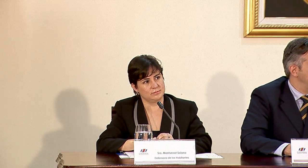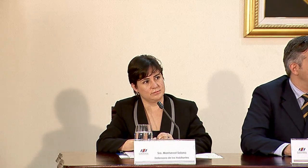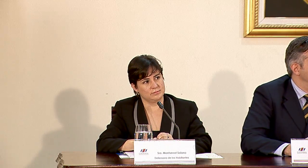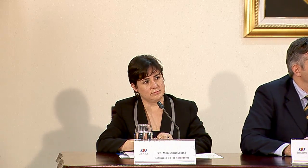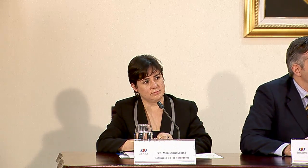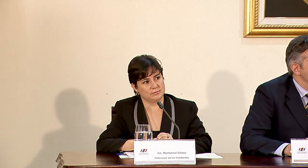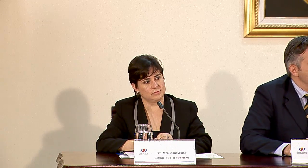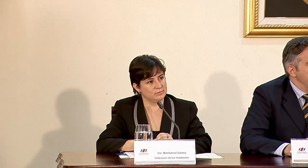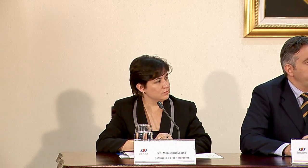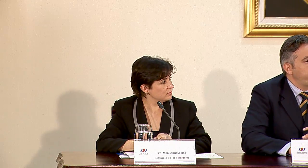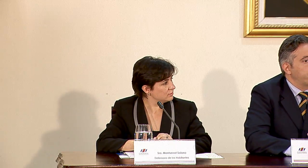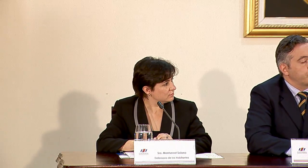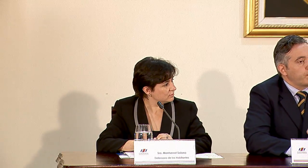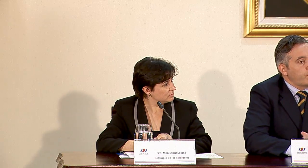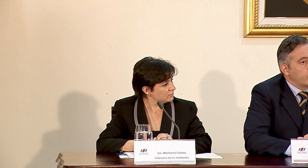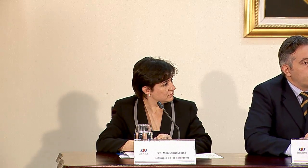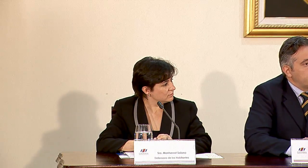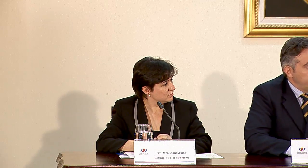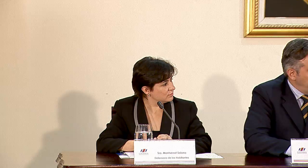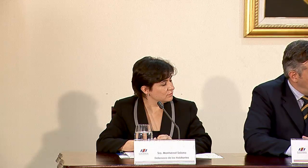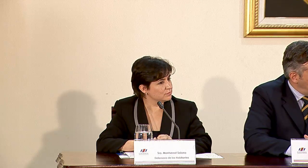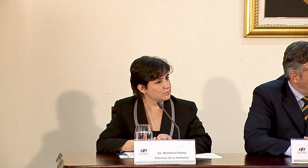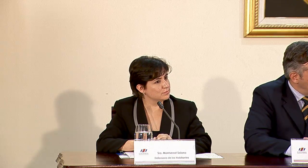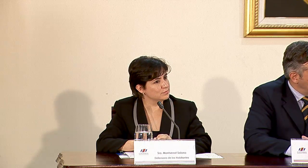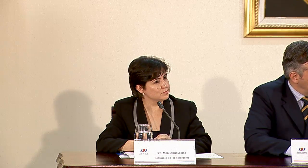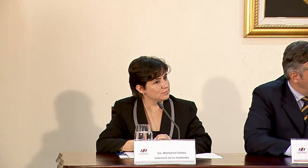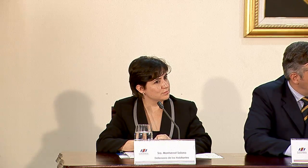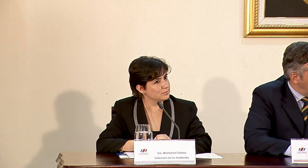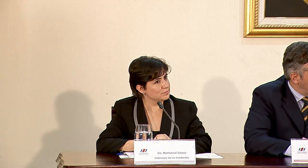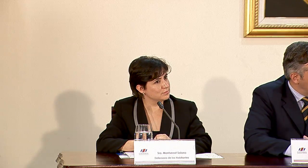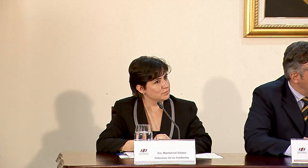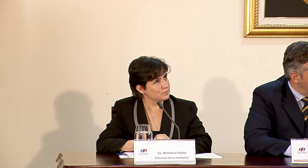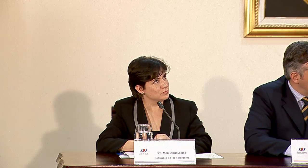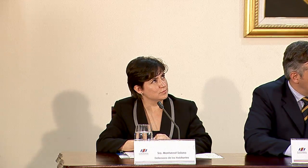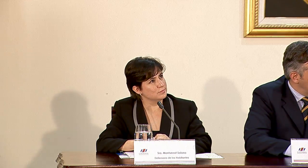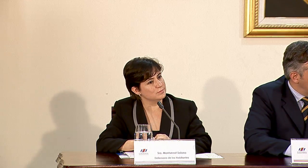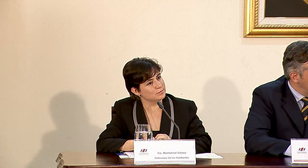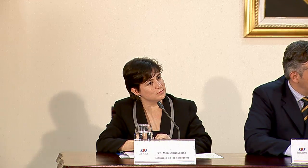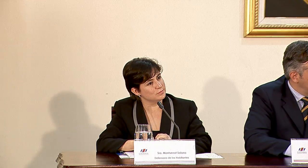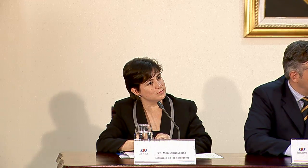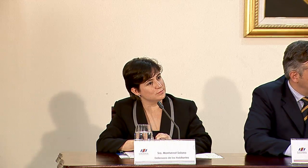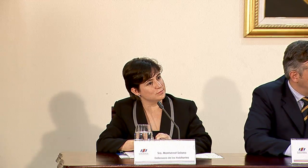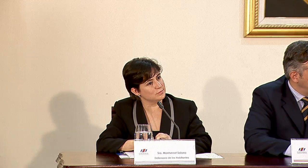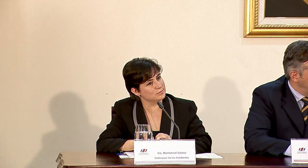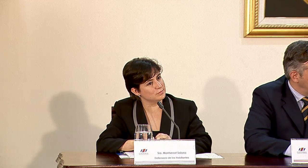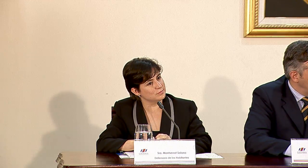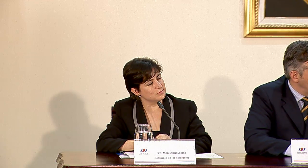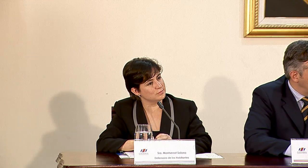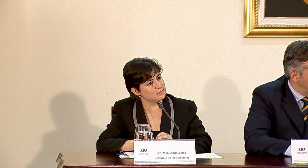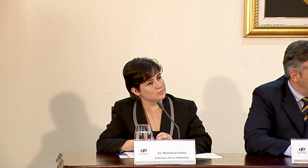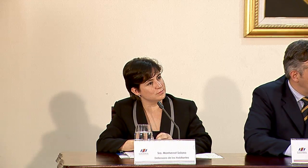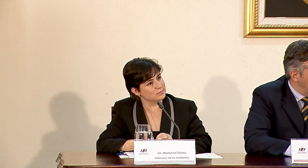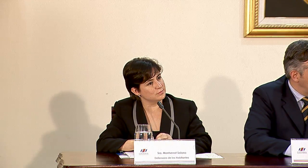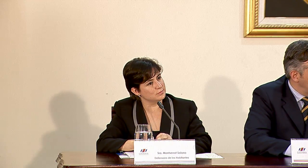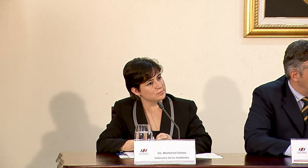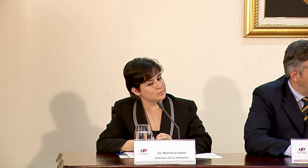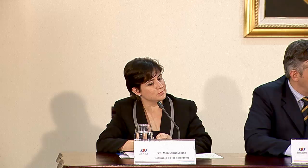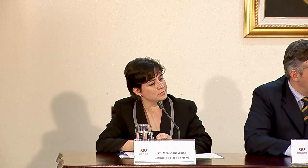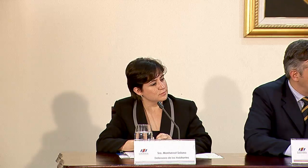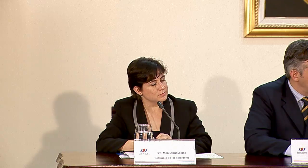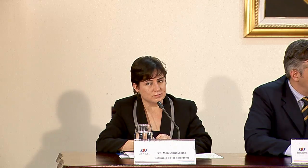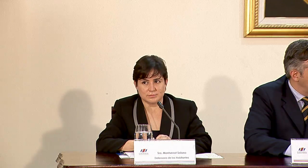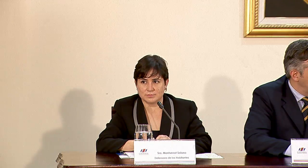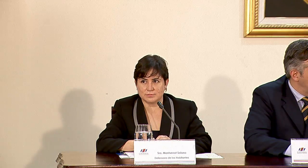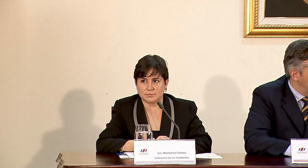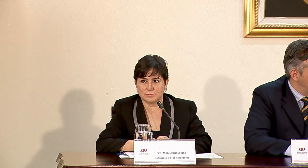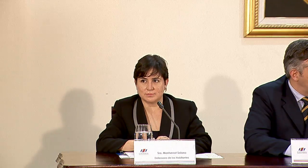2.566 son del reporte que emite la Defensoría a octubre del año pasado, octubre